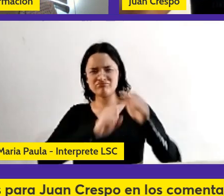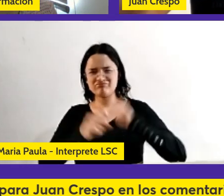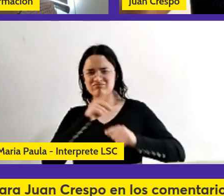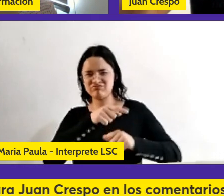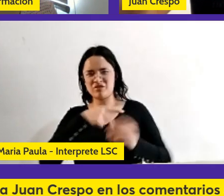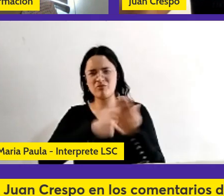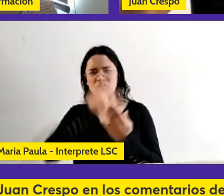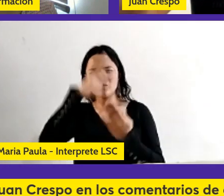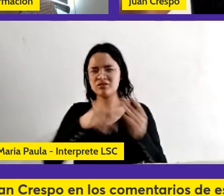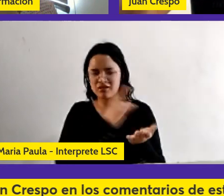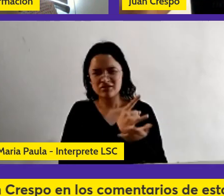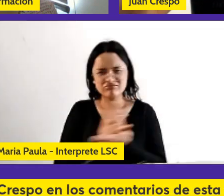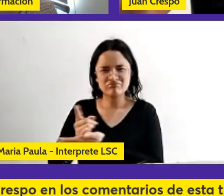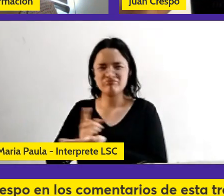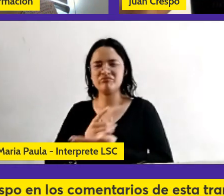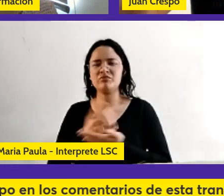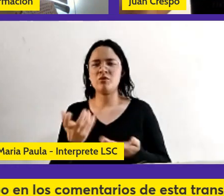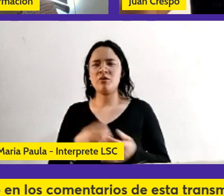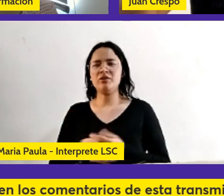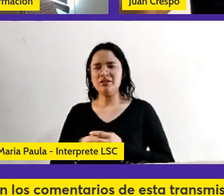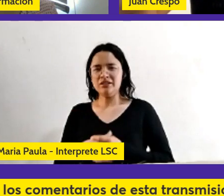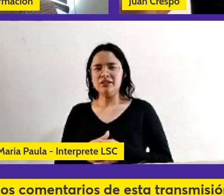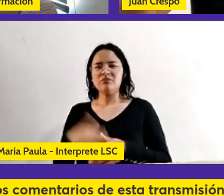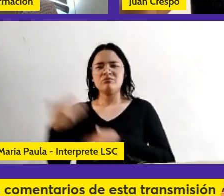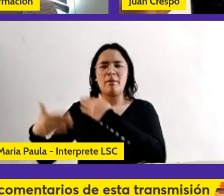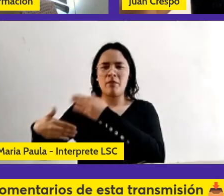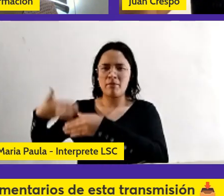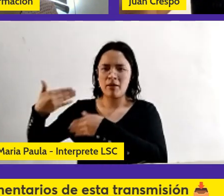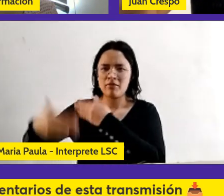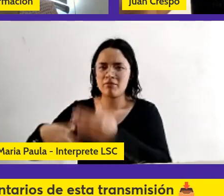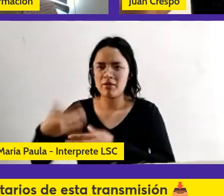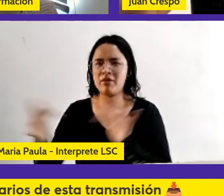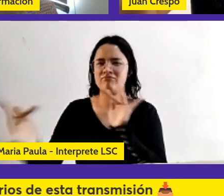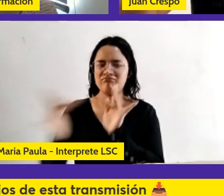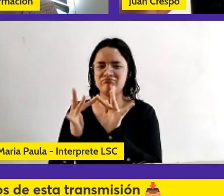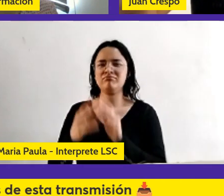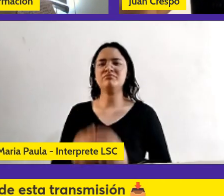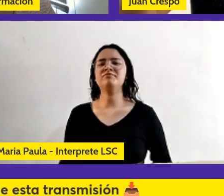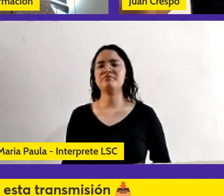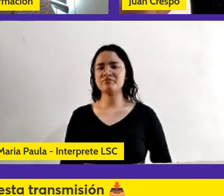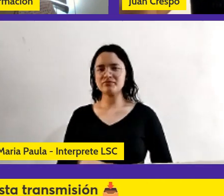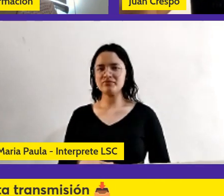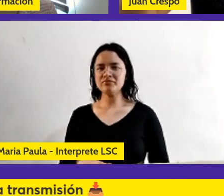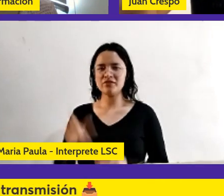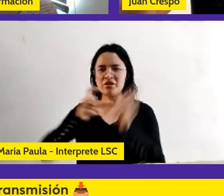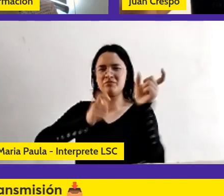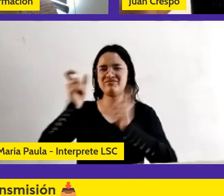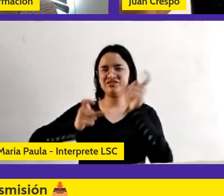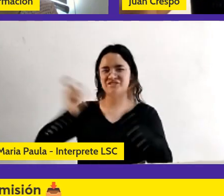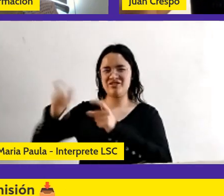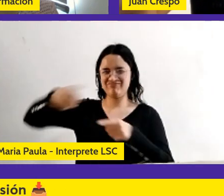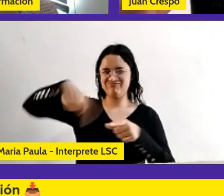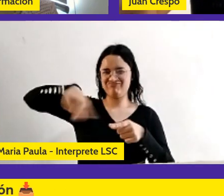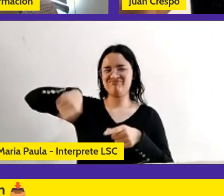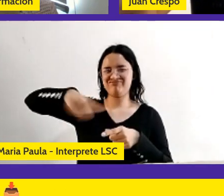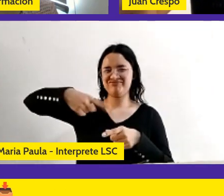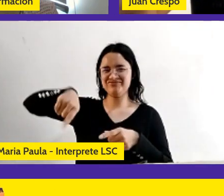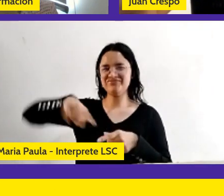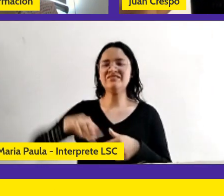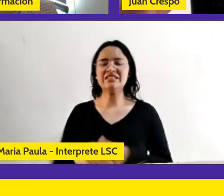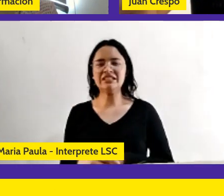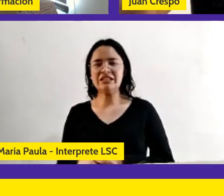o debe evolucionar en línea con esos públicos y esas audiencias, pues